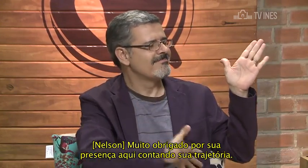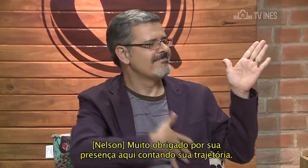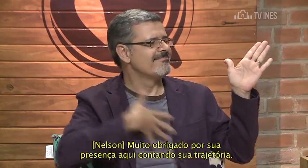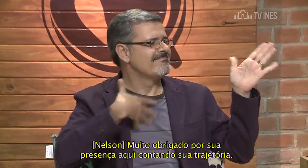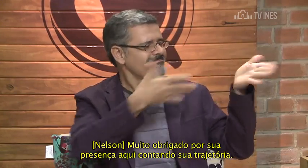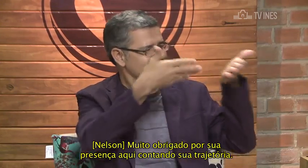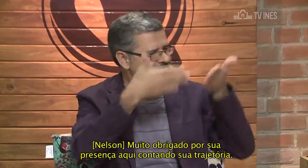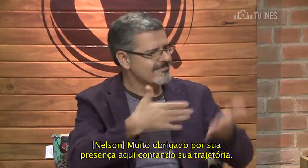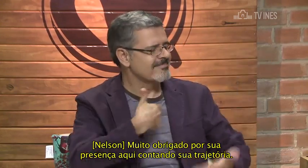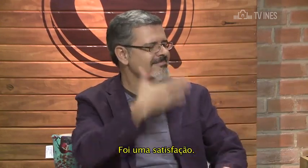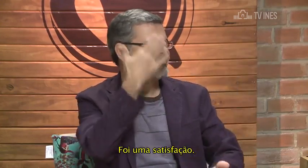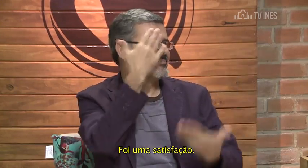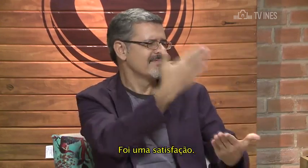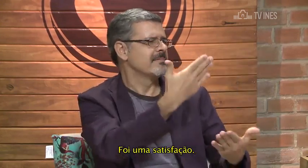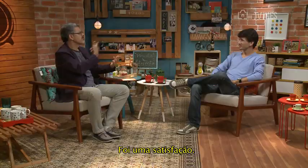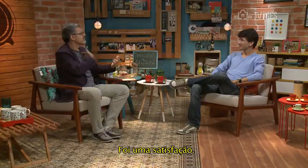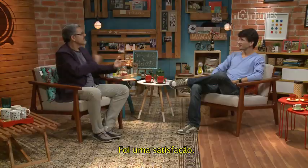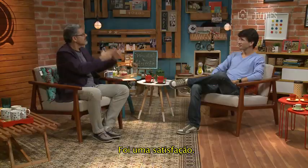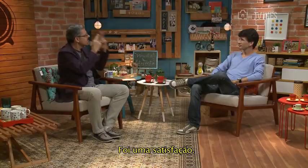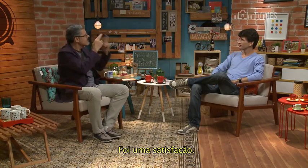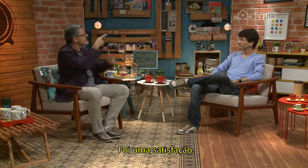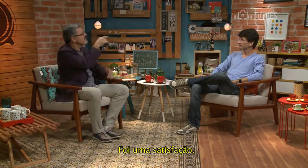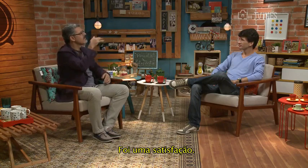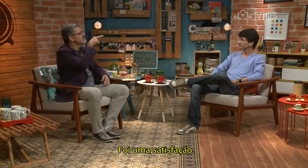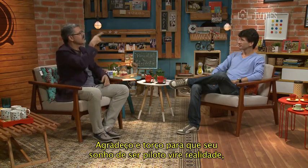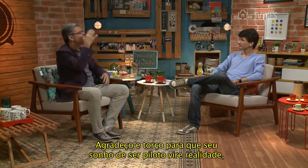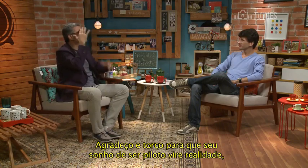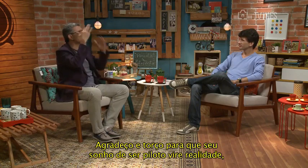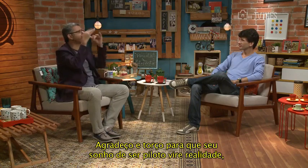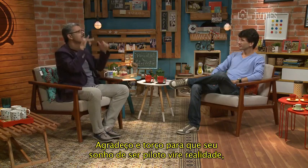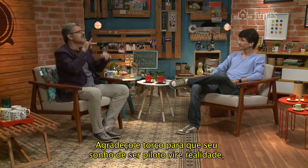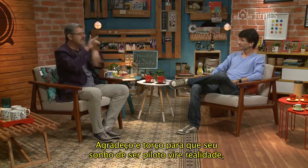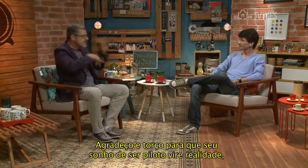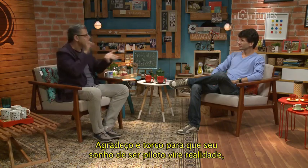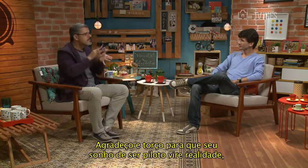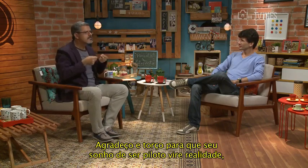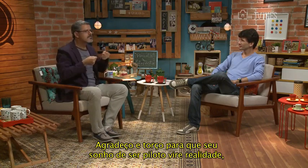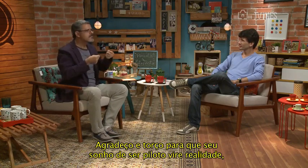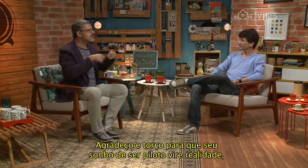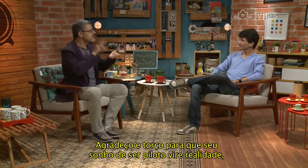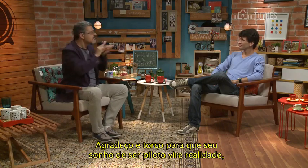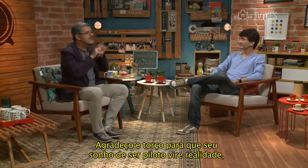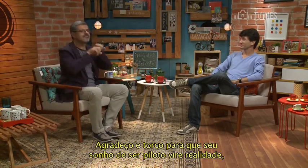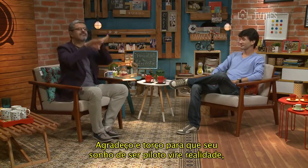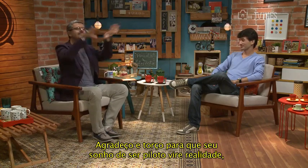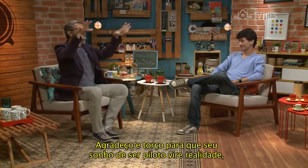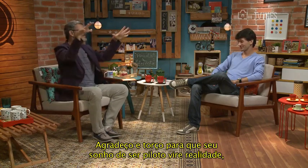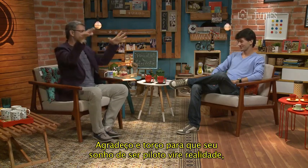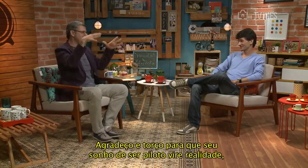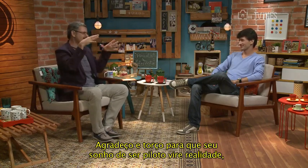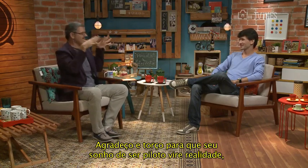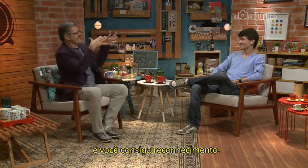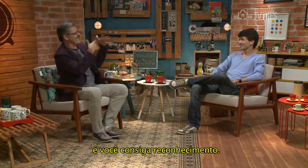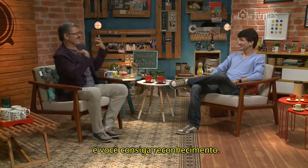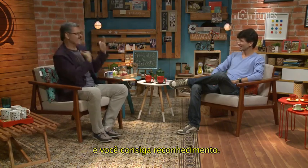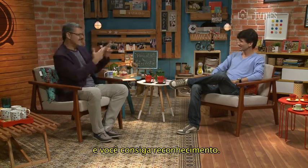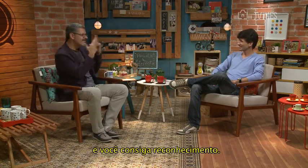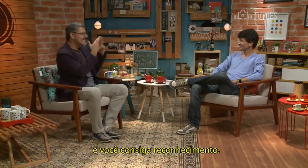trajetória Foi uma satisfação agradeço e torço para que seu sonho de ser piloto vire realidade você consiga